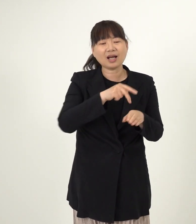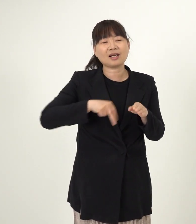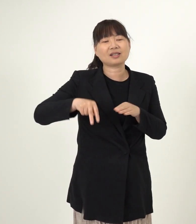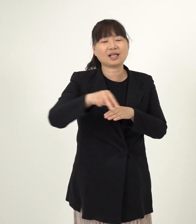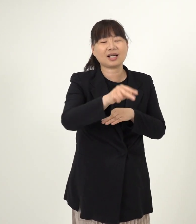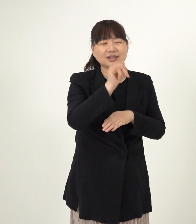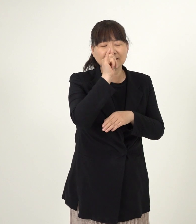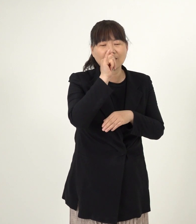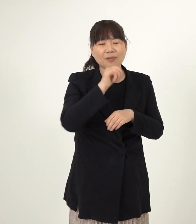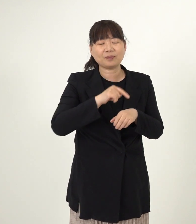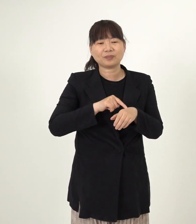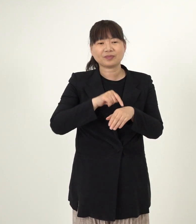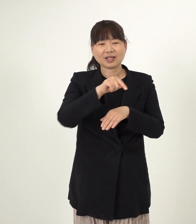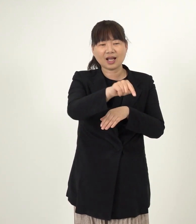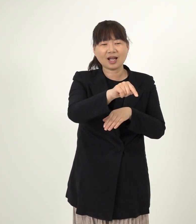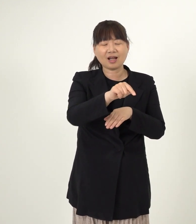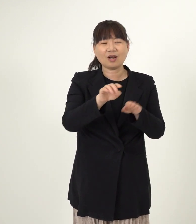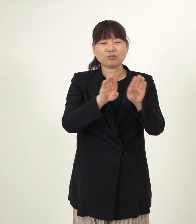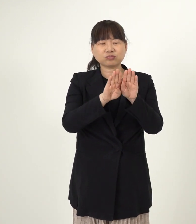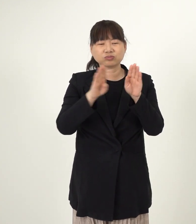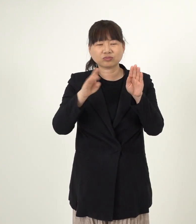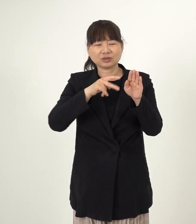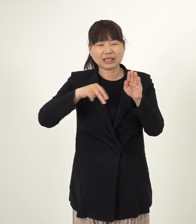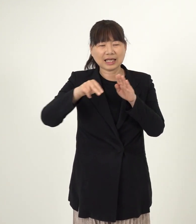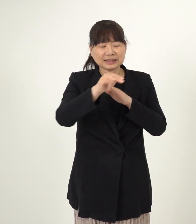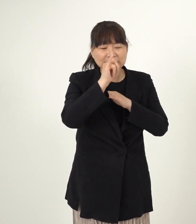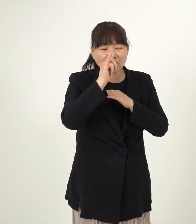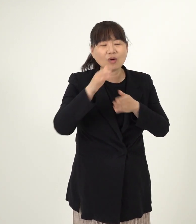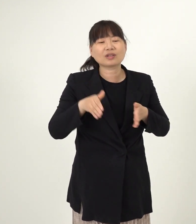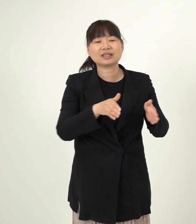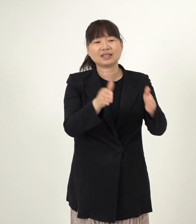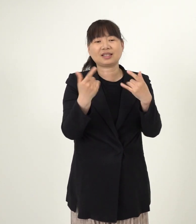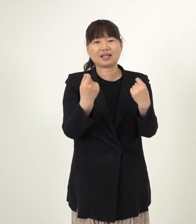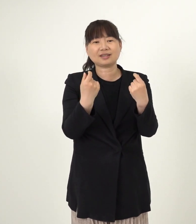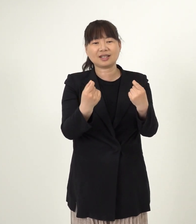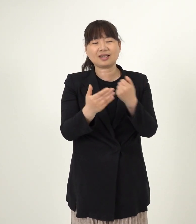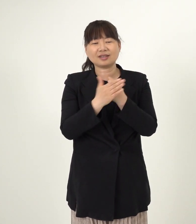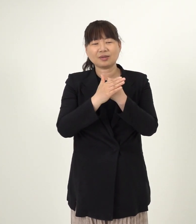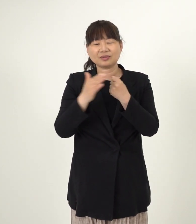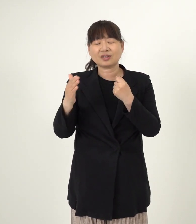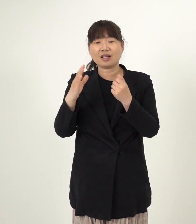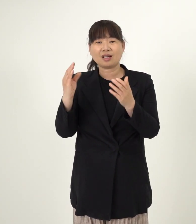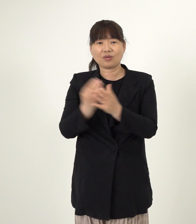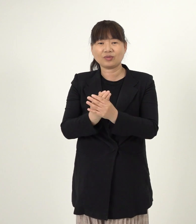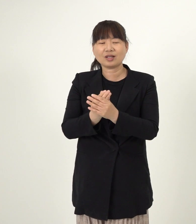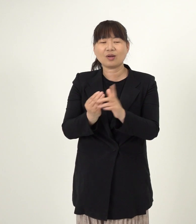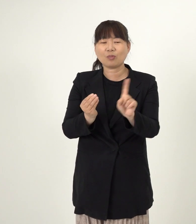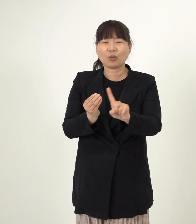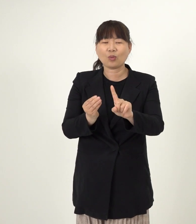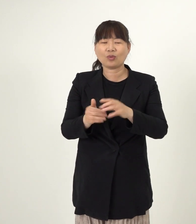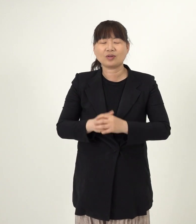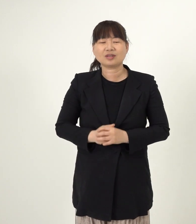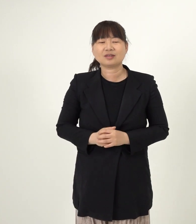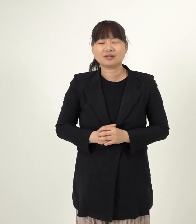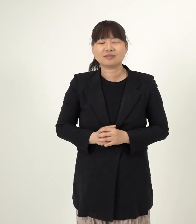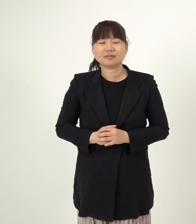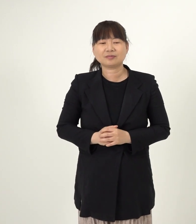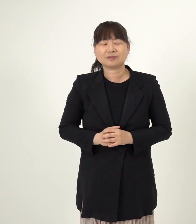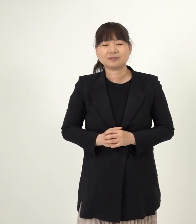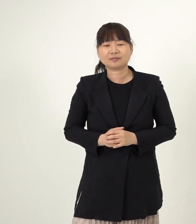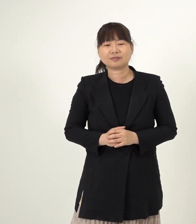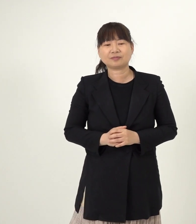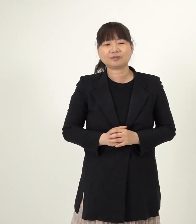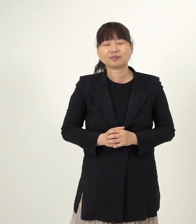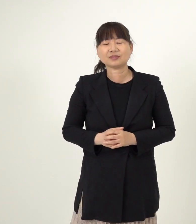이 바깥들을 나가서 문을 나서면 길이에요. 그러니까 완전히 이제 안채에서 나온